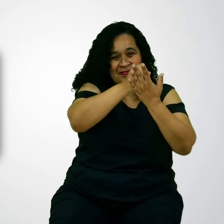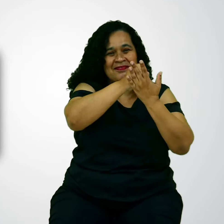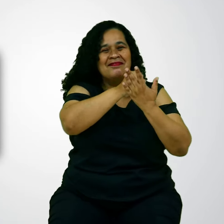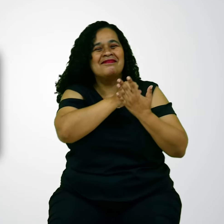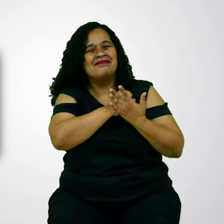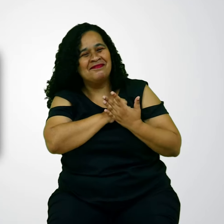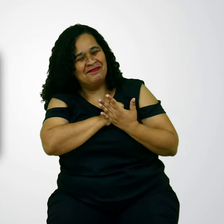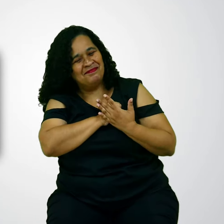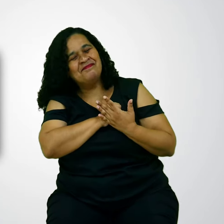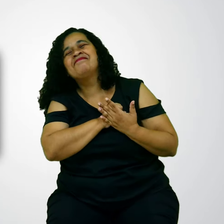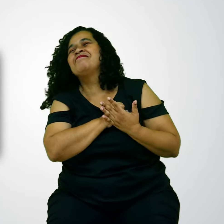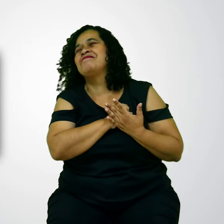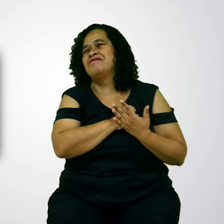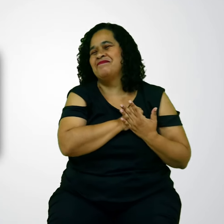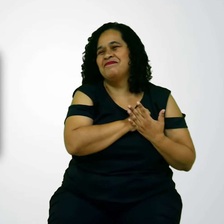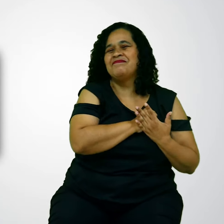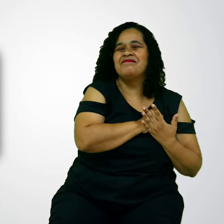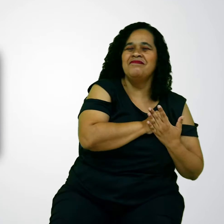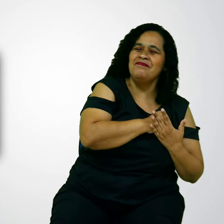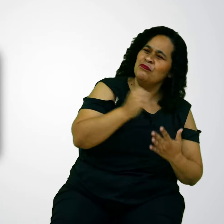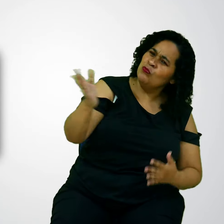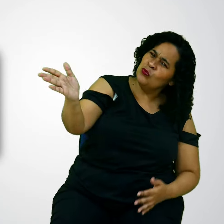Salvador. Vamos